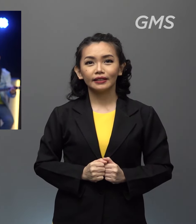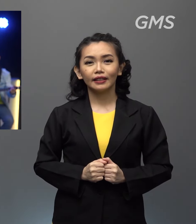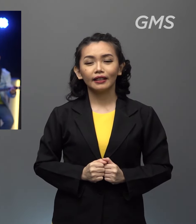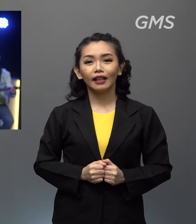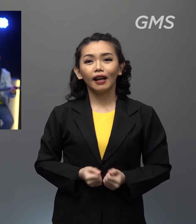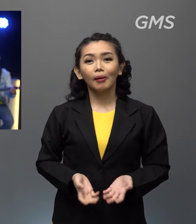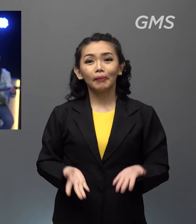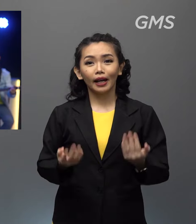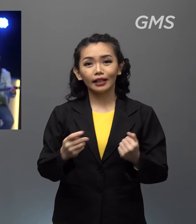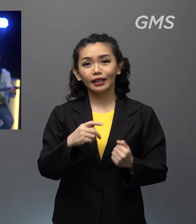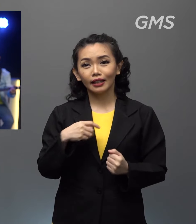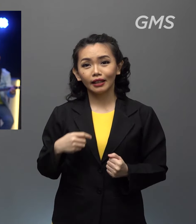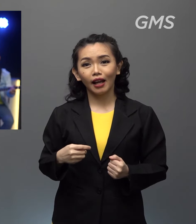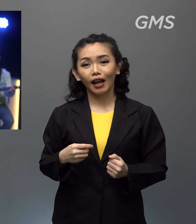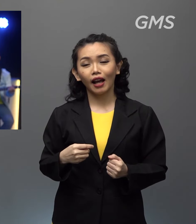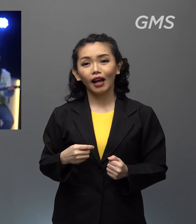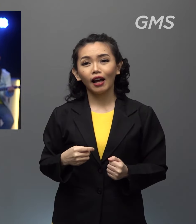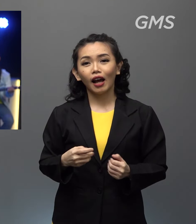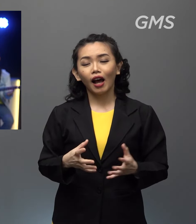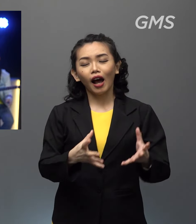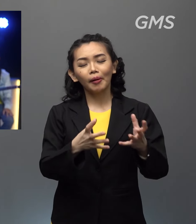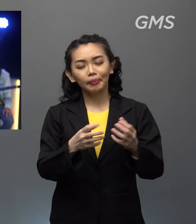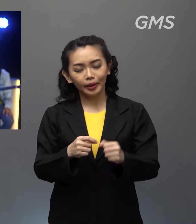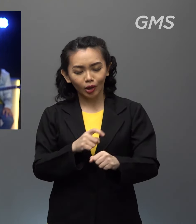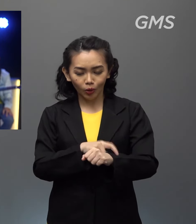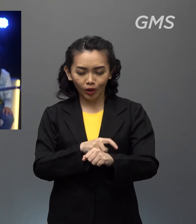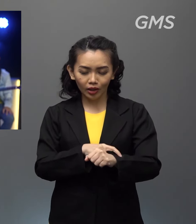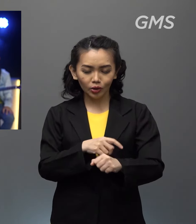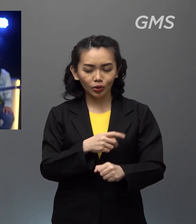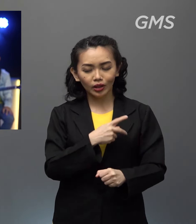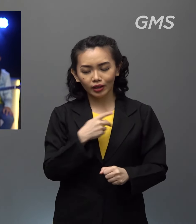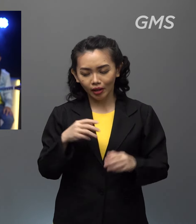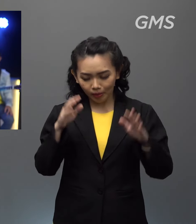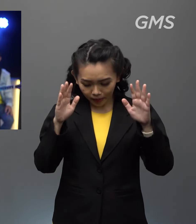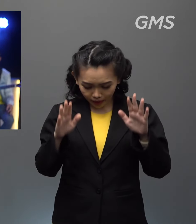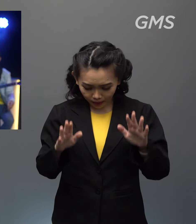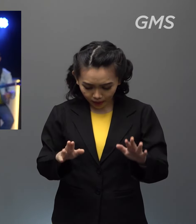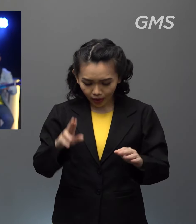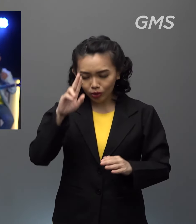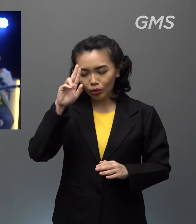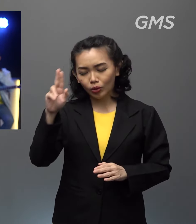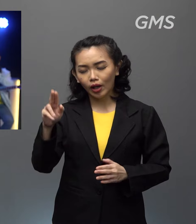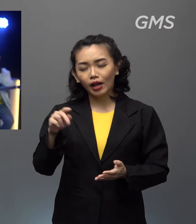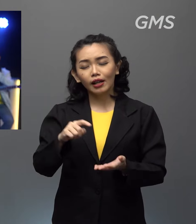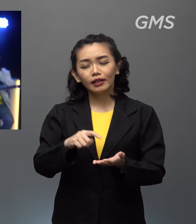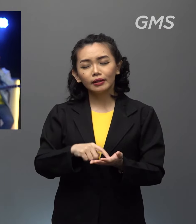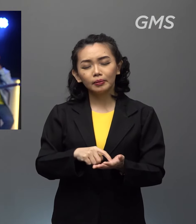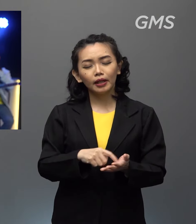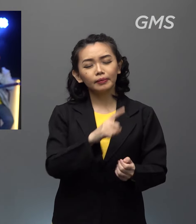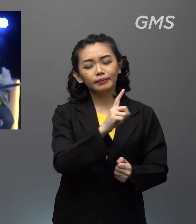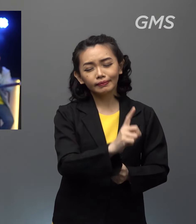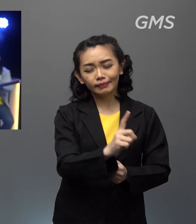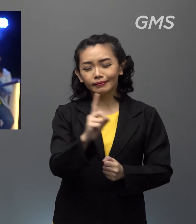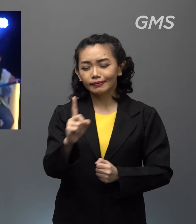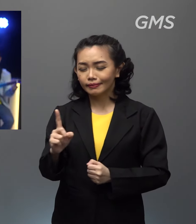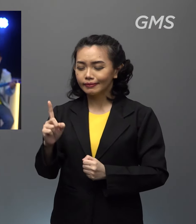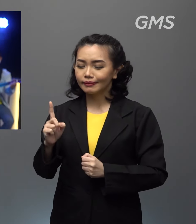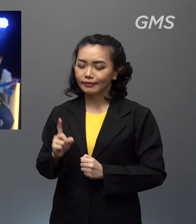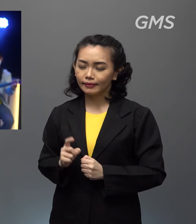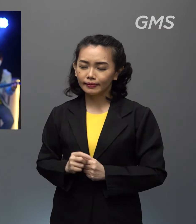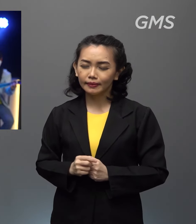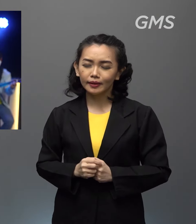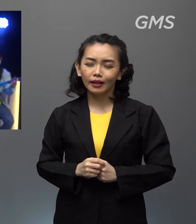Mari ambil waktu sejenak ini untuk kita menyembah Tuhan di tempat Anda masing-masing, dimanapun Anda berada. Ona